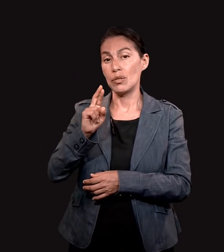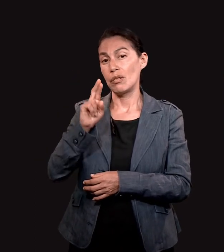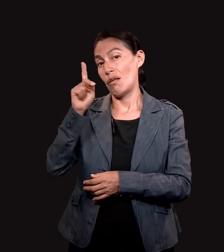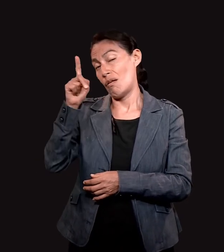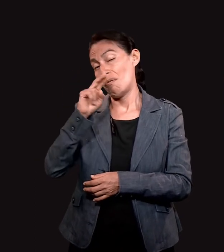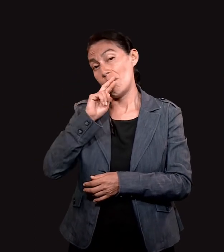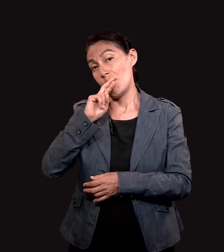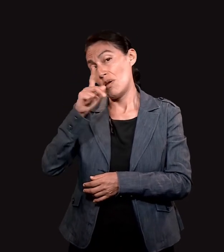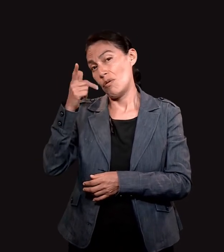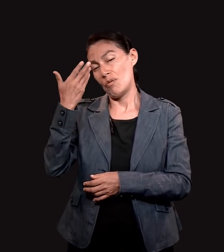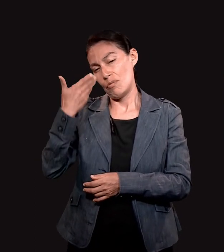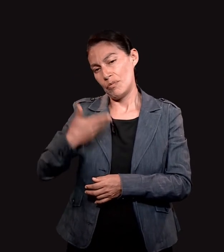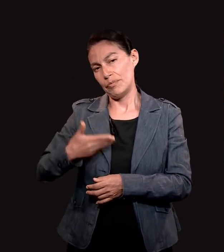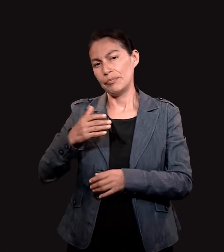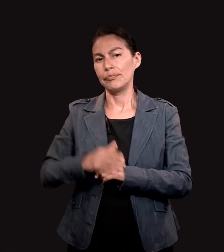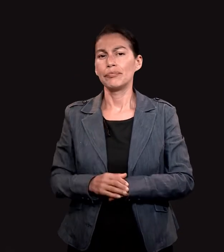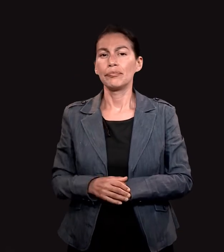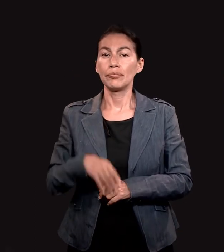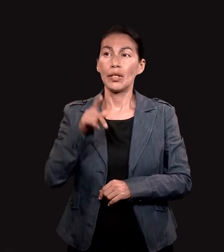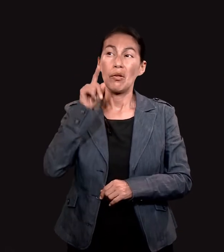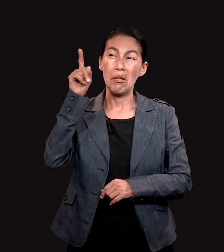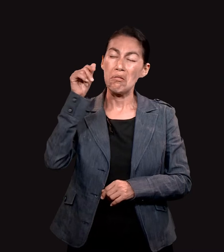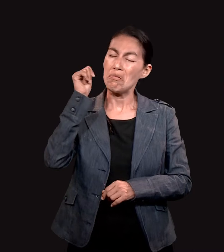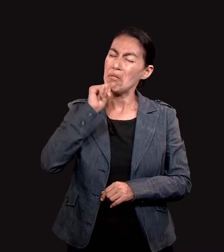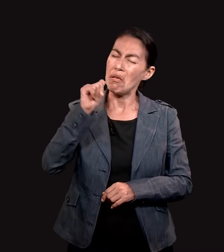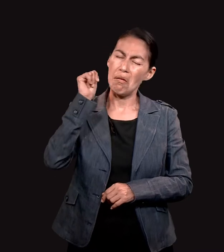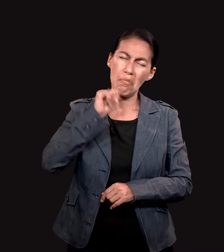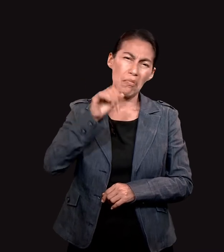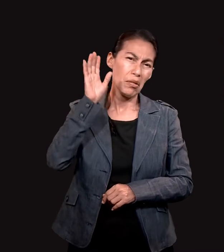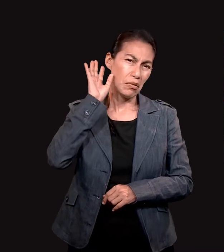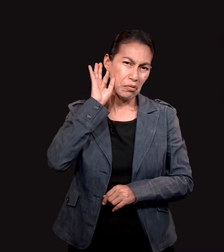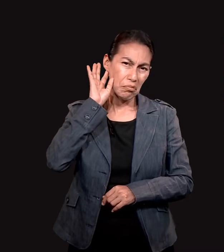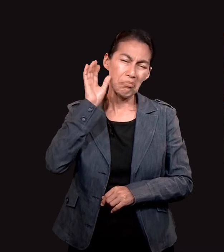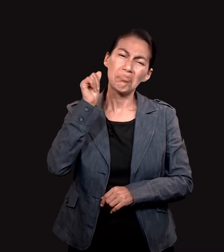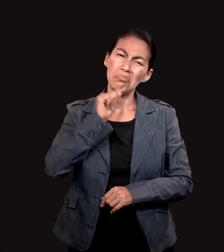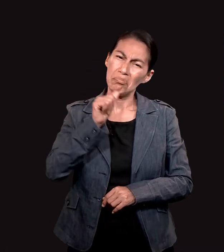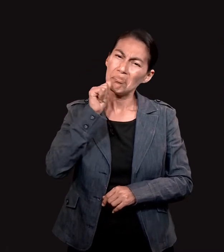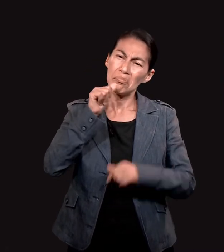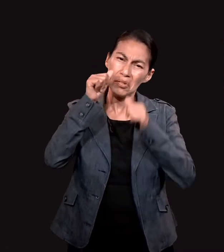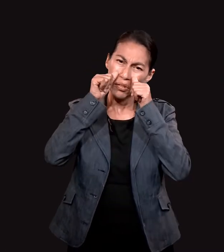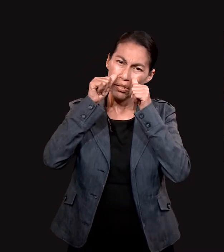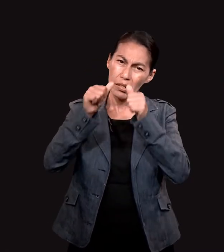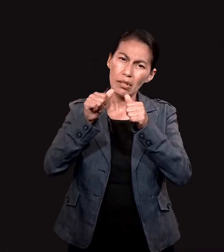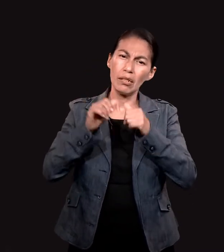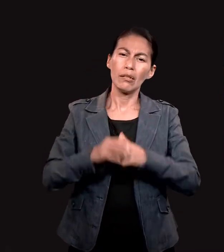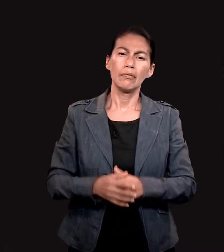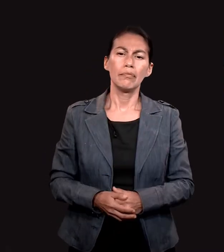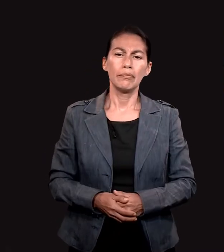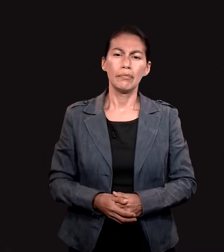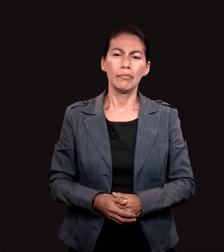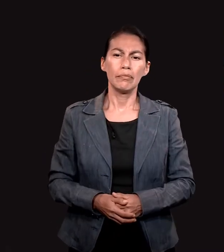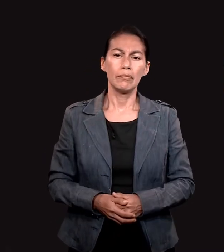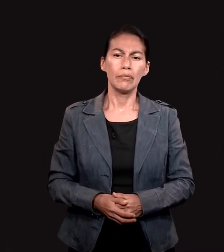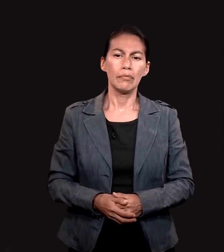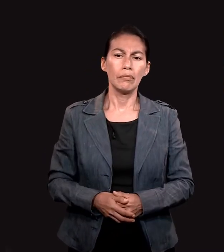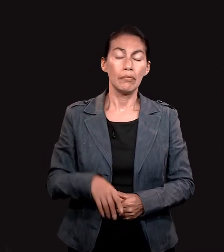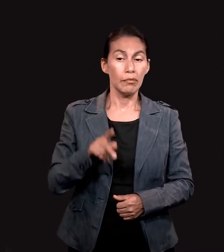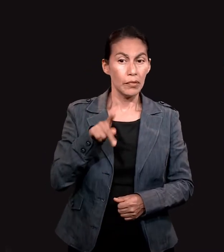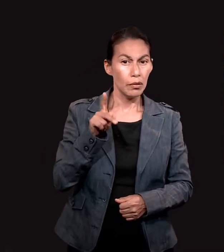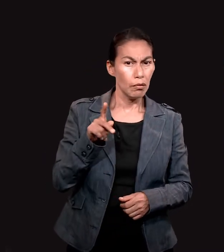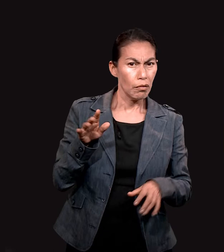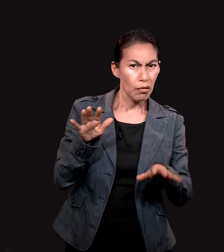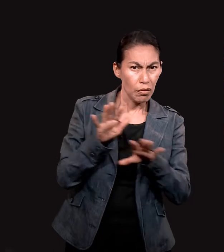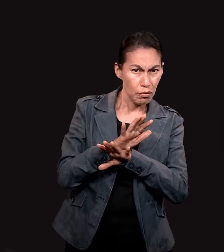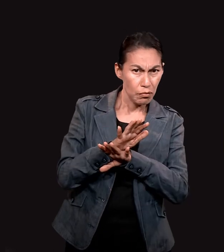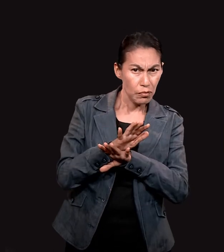de acuerdo a lo que es mejor para nosotros. Amén. Pero las oraciones siempre son escuchadas. Amén. Entonces, cobró un giro